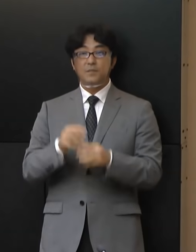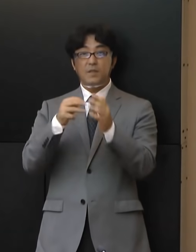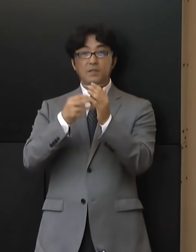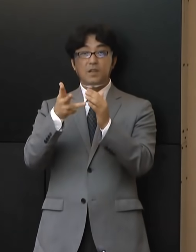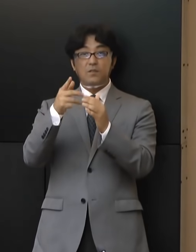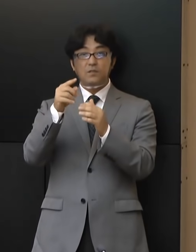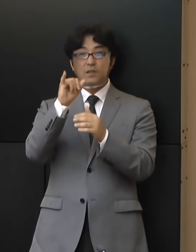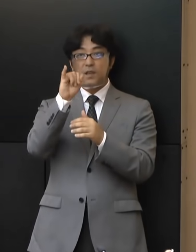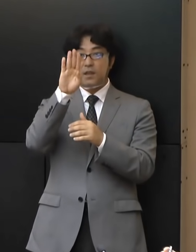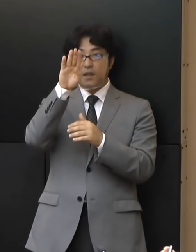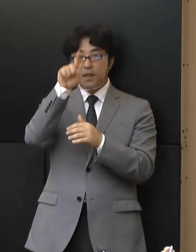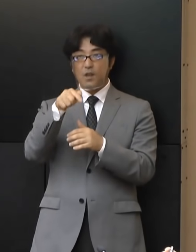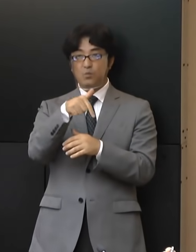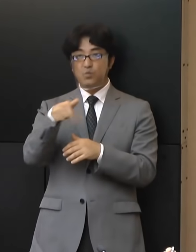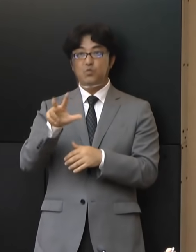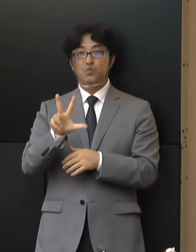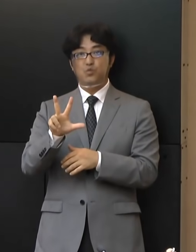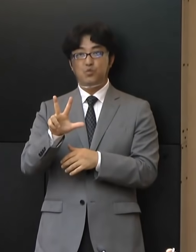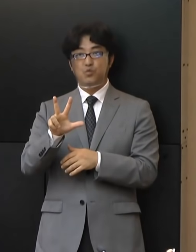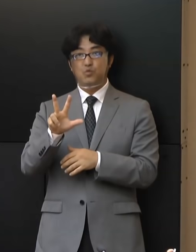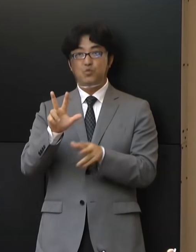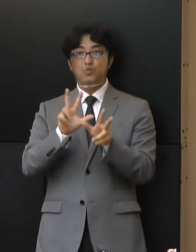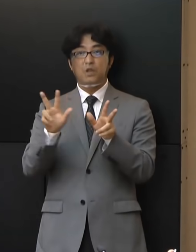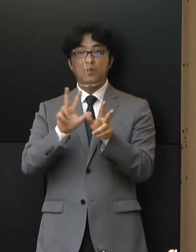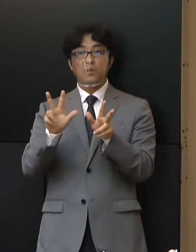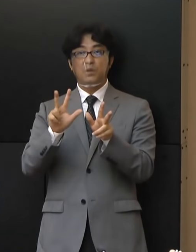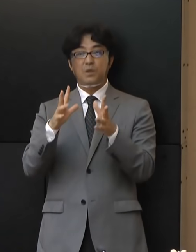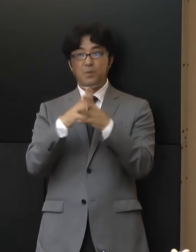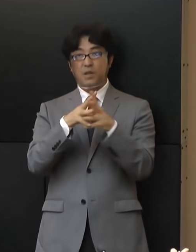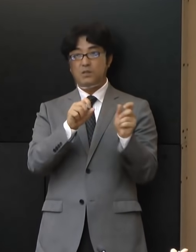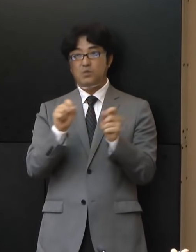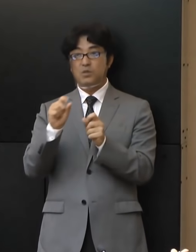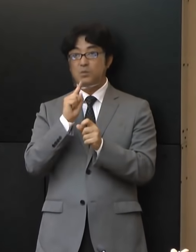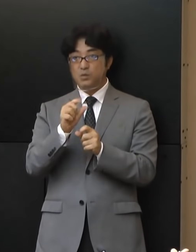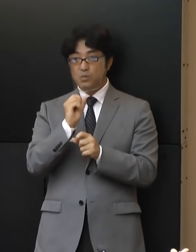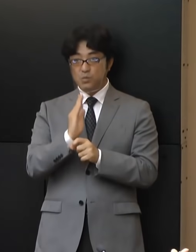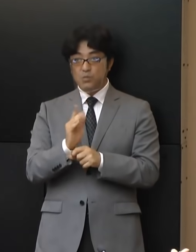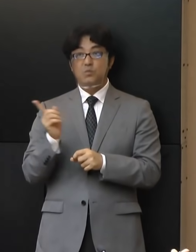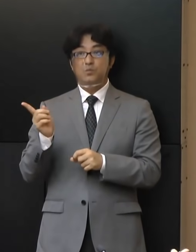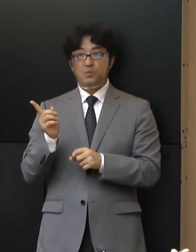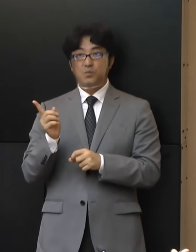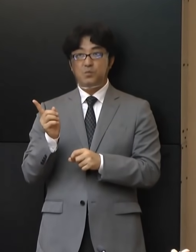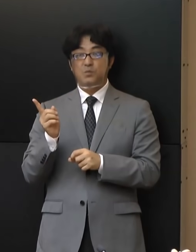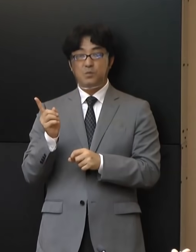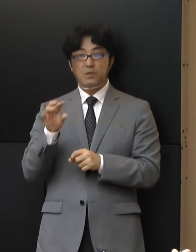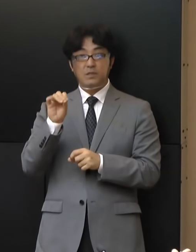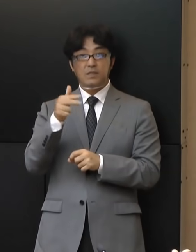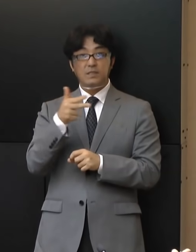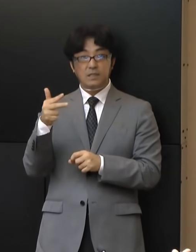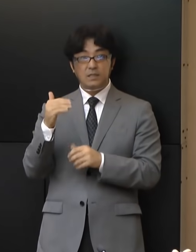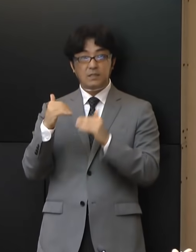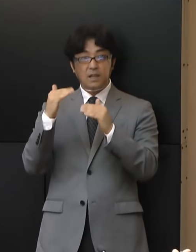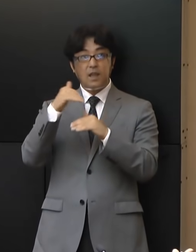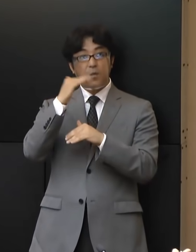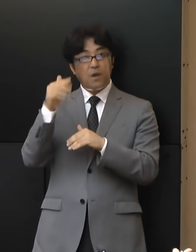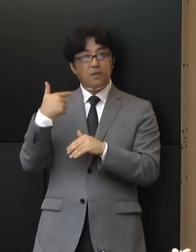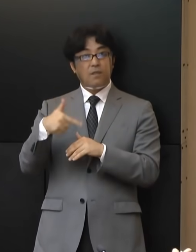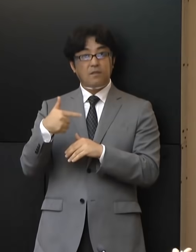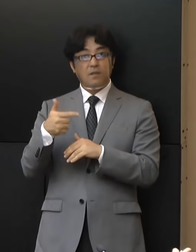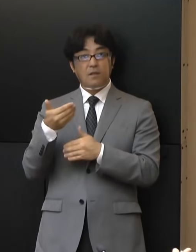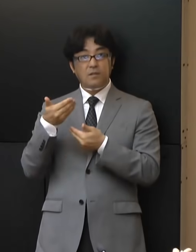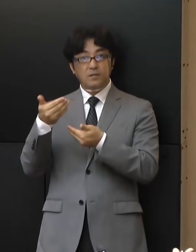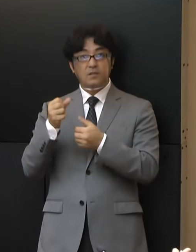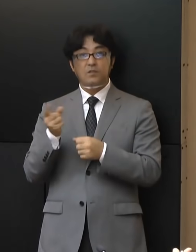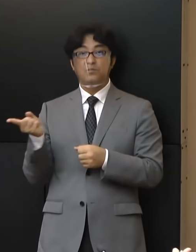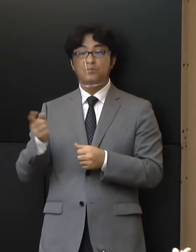石垣ケーブル、石垣ケーブルテレビの宮里と申します。よろしくお願いします。知事とですね、竹野先生の方もご質問させていただきたいと思います。まず